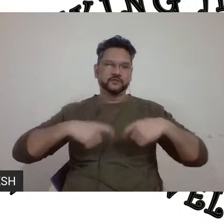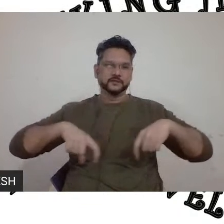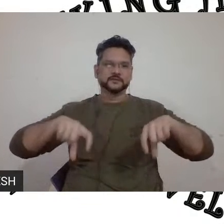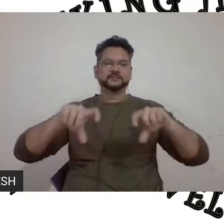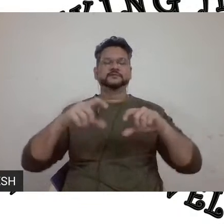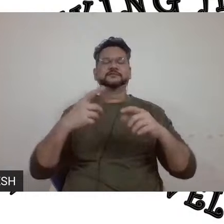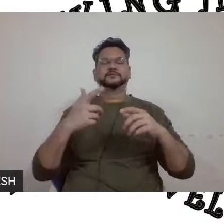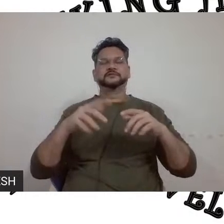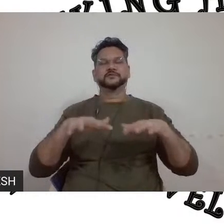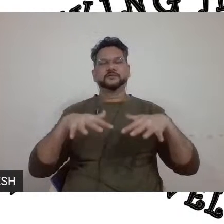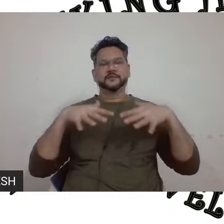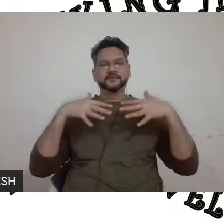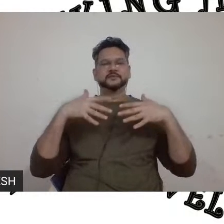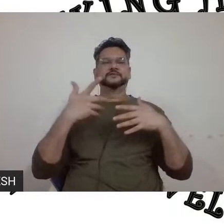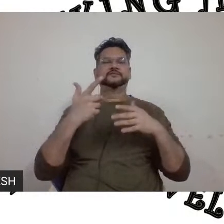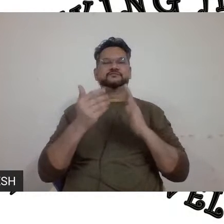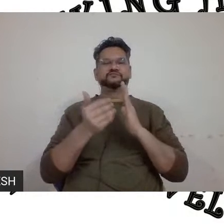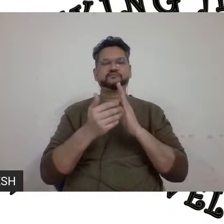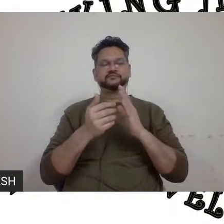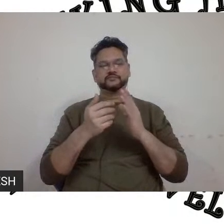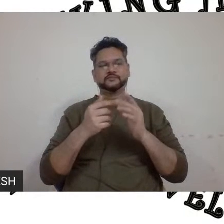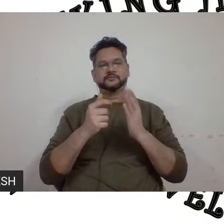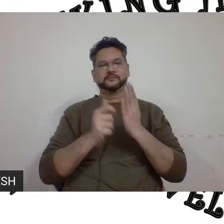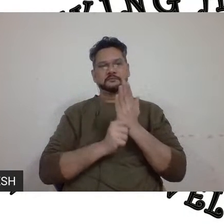and conference reports.